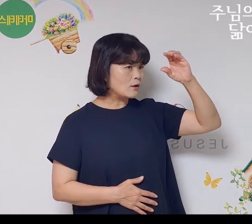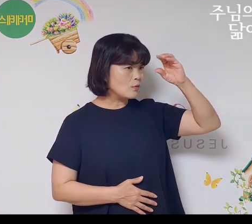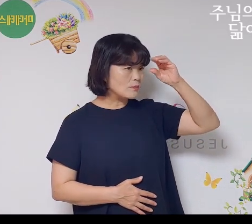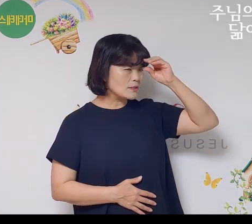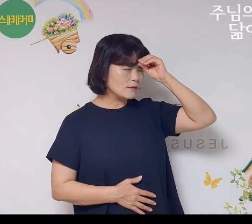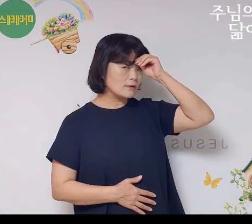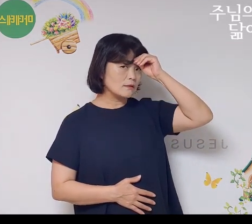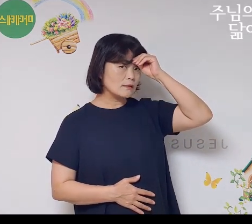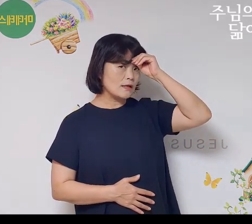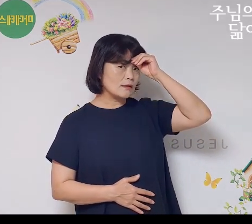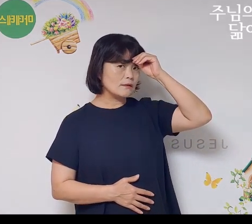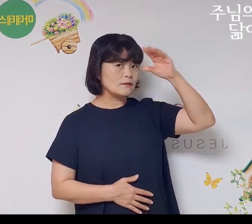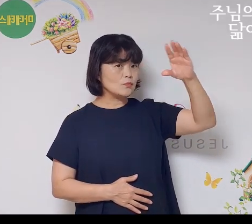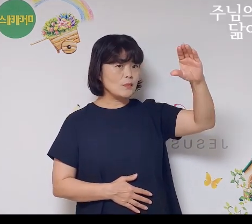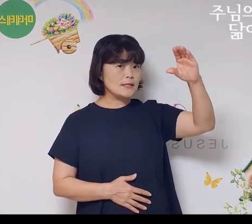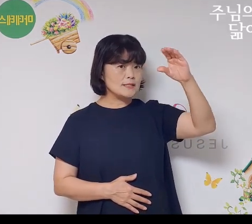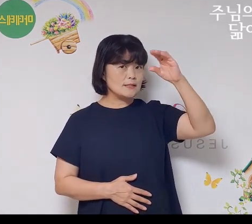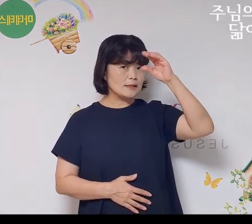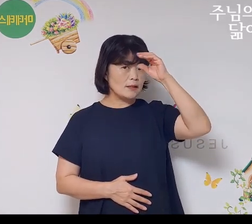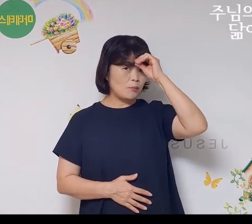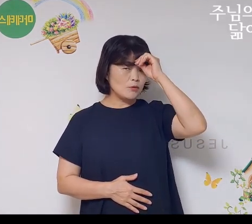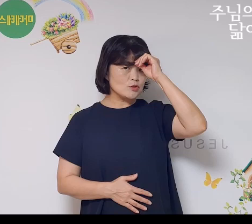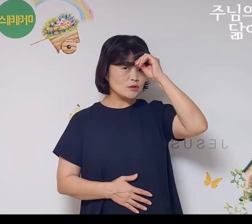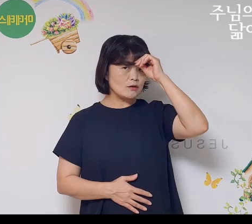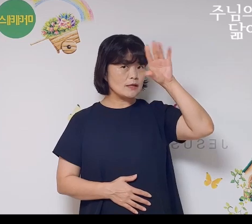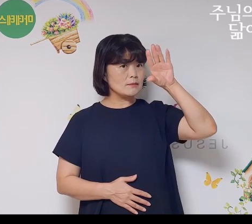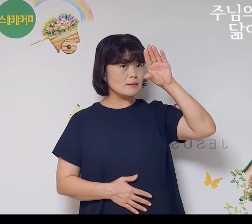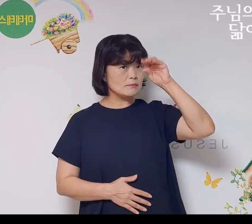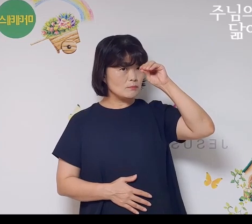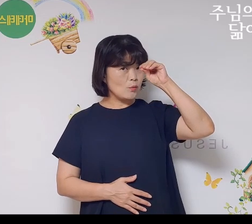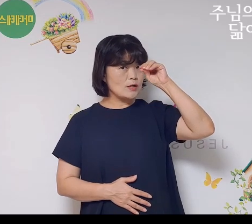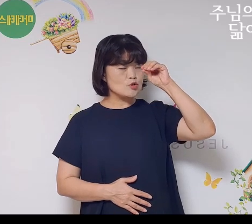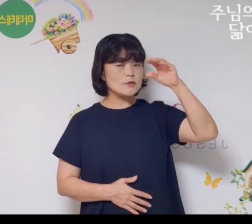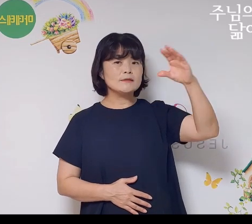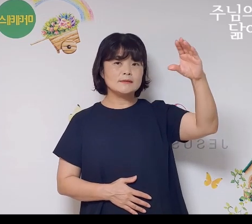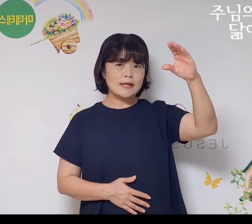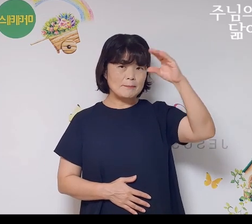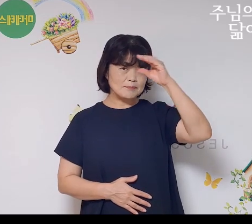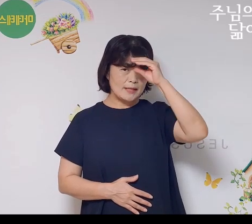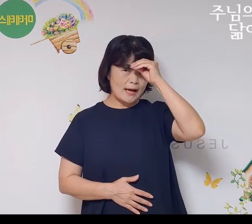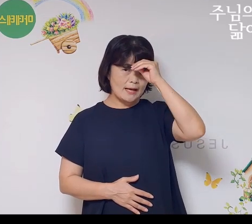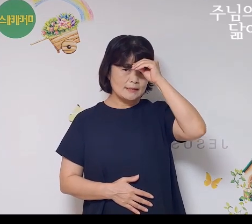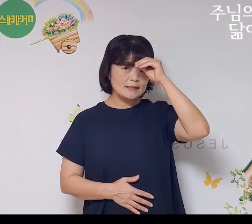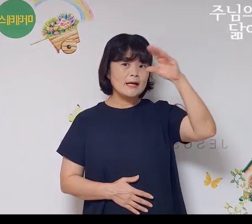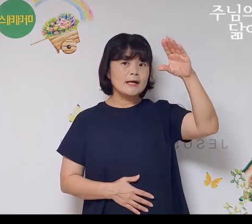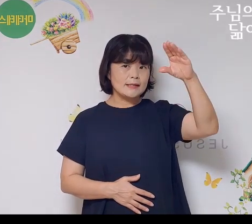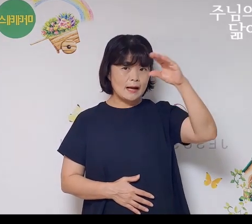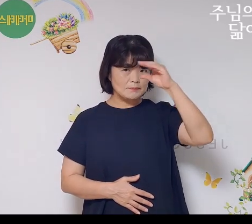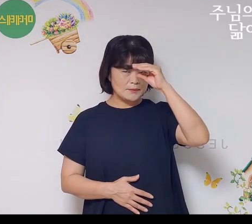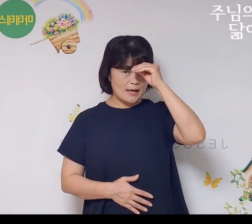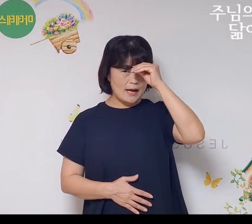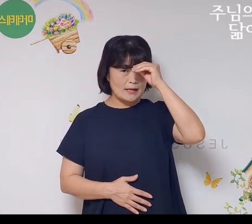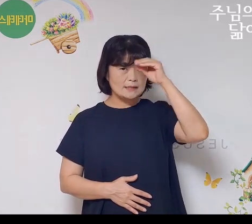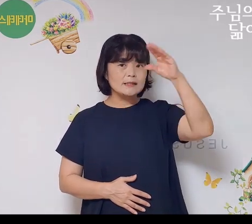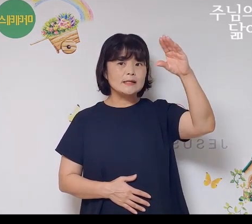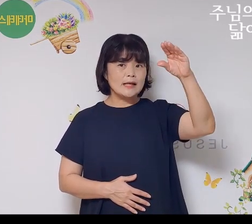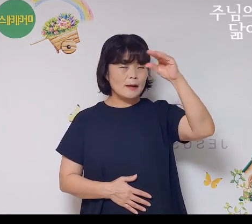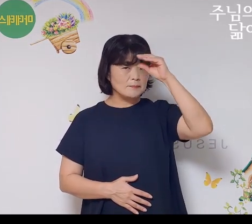갖고 오면서 딱 똑같이 이렇게 덮어주는 거. 이렇게 모아주면 담다, 담다,